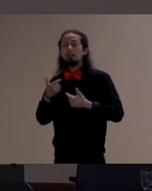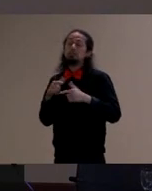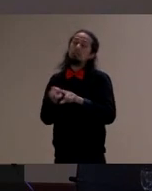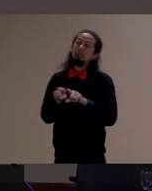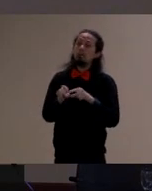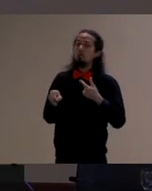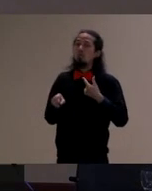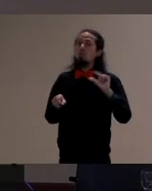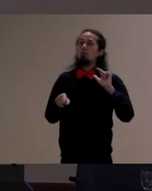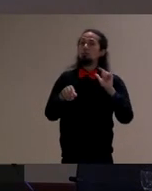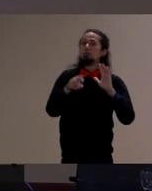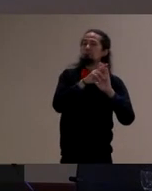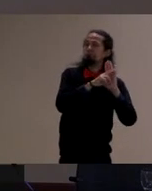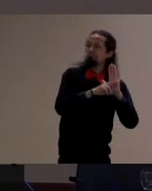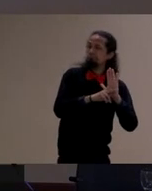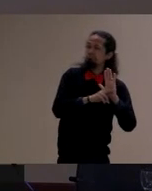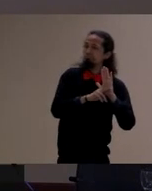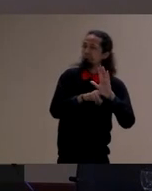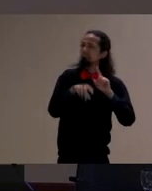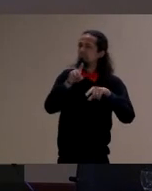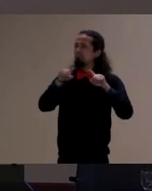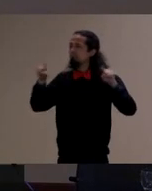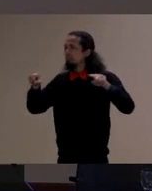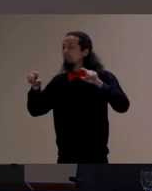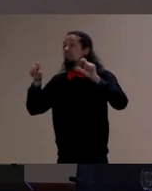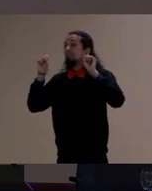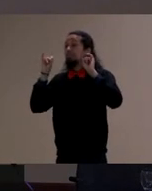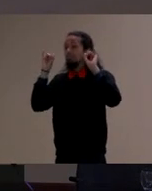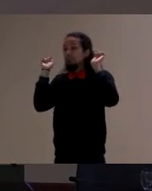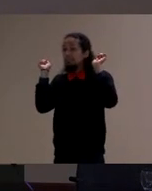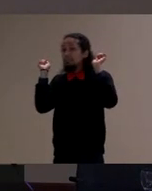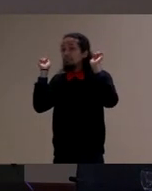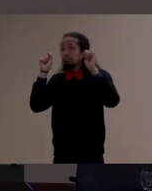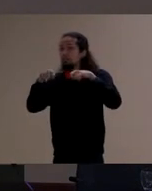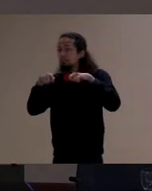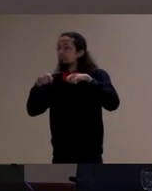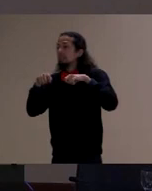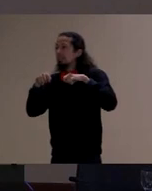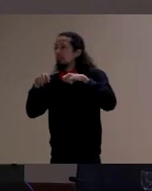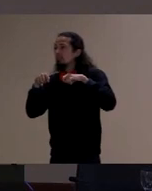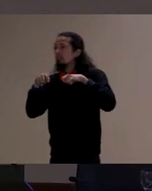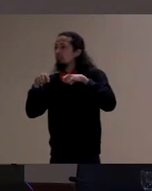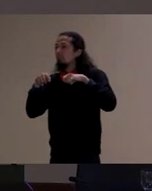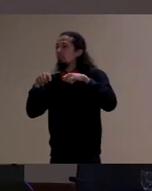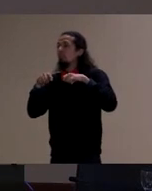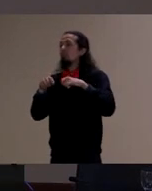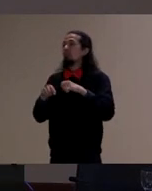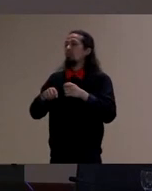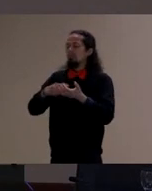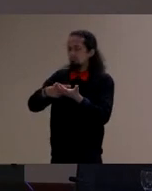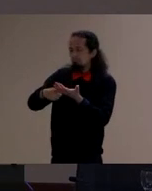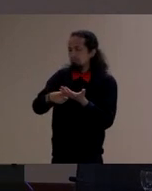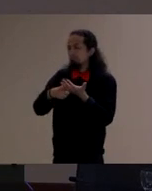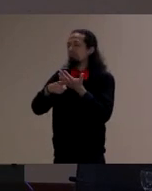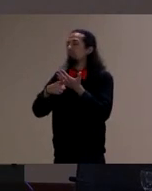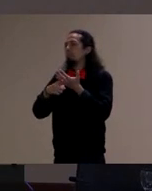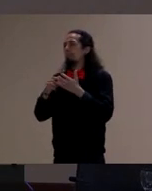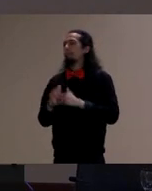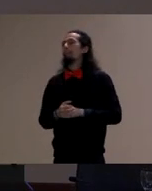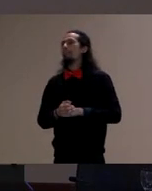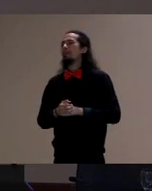diversa de organização sempre que o interesse do processo de aprendizagem assim o recomendar you isso também nos